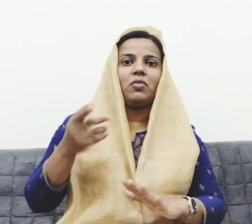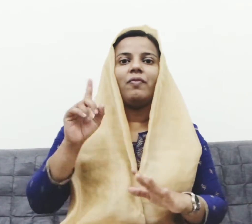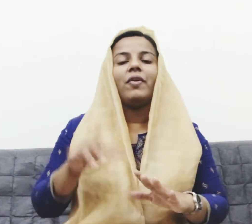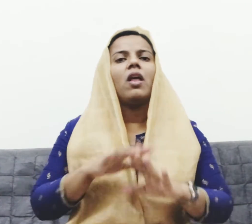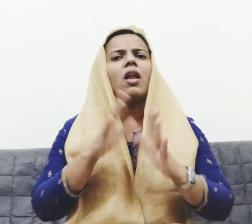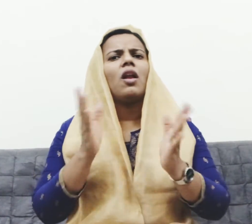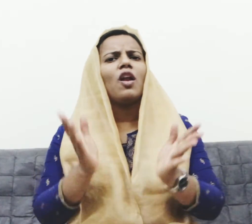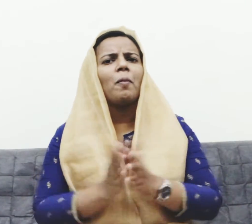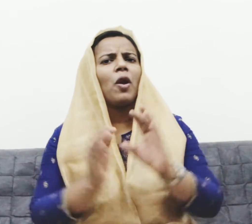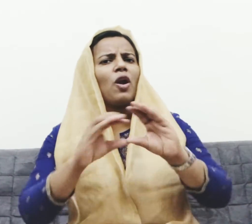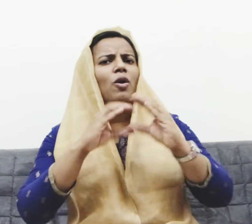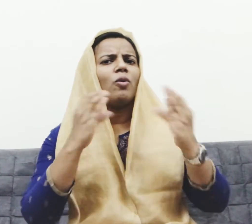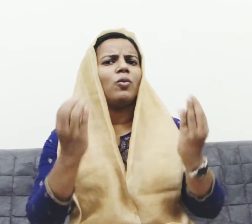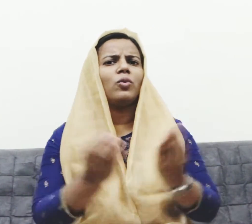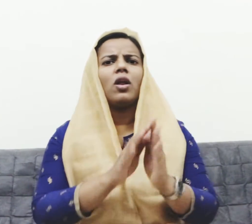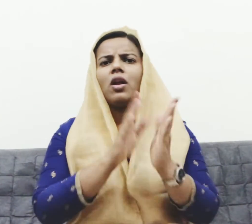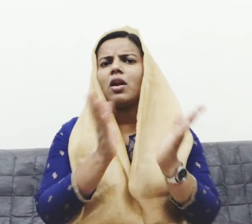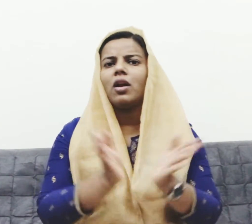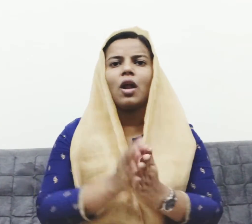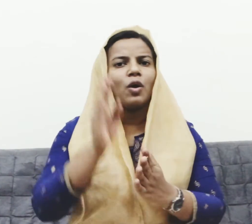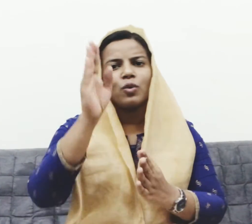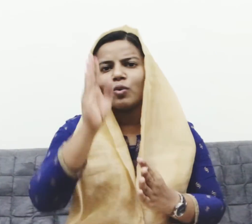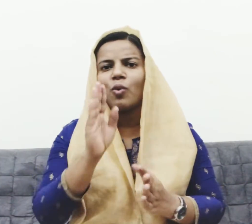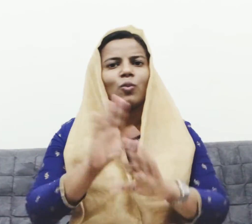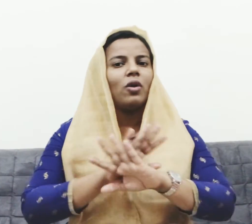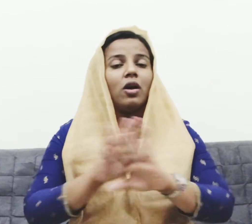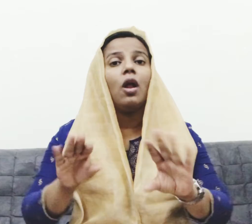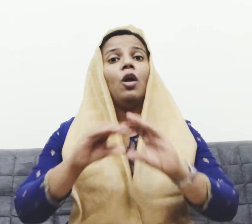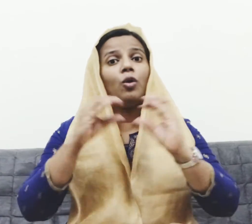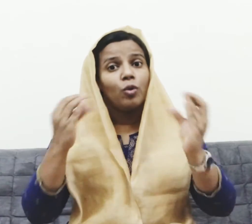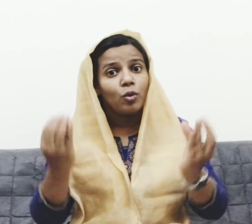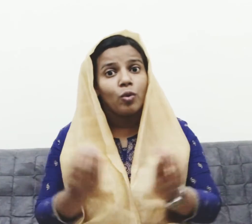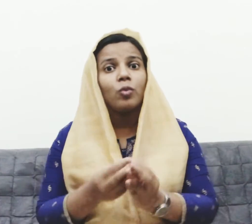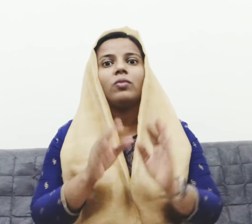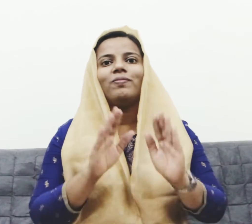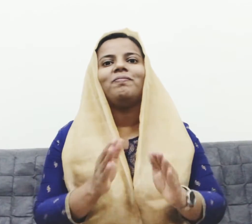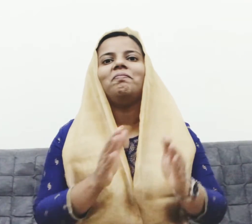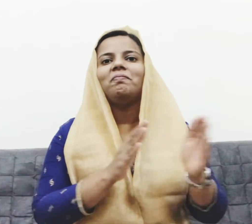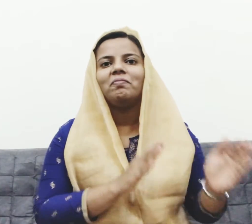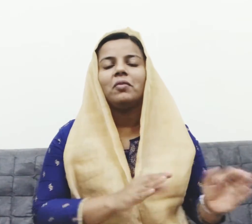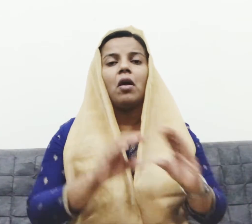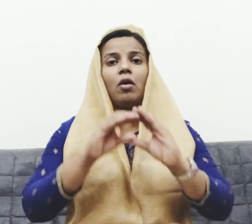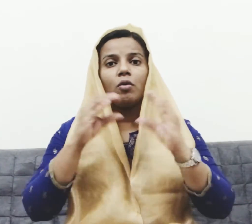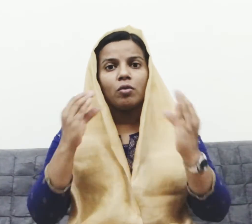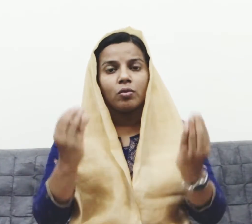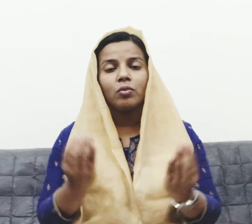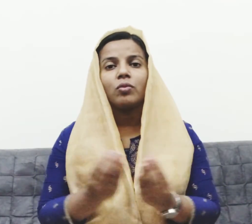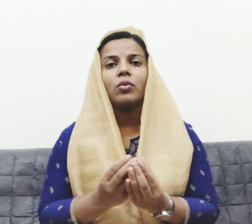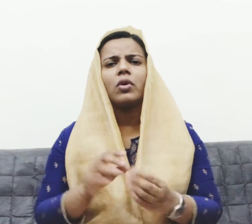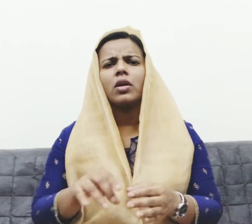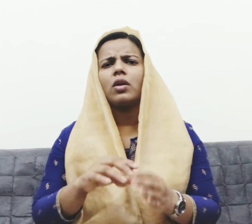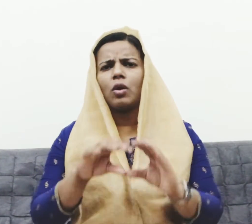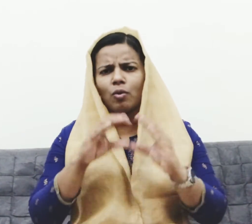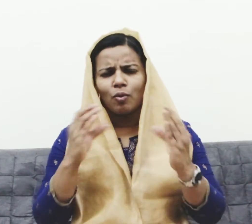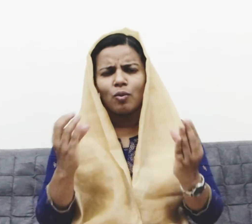ഇങ്ങനെ ലോകത്തിലുള്ളതെല്ലാം പിതാവിൽ നിന്നല്ല, ലോകത്തിൽ നിന്നത്രയാകുന്നു. ലോകവും, ഈ കാണുന്ന